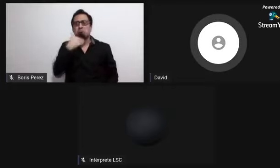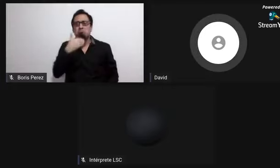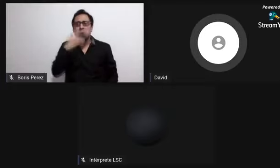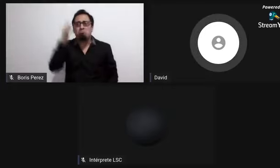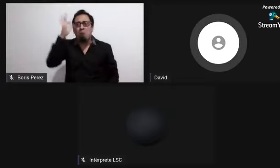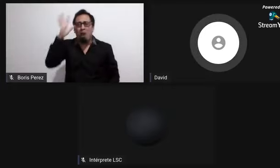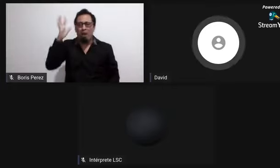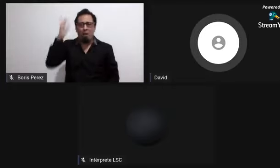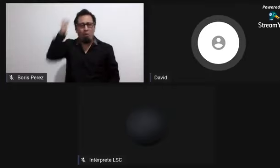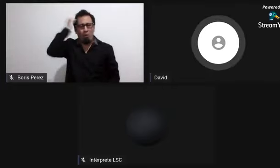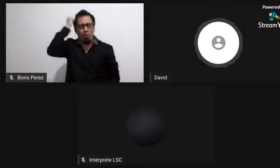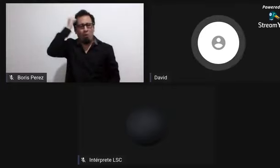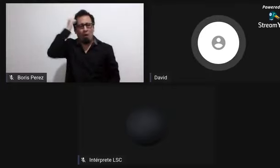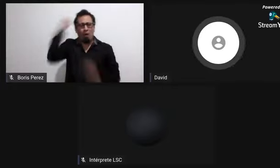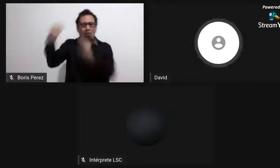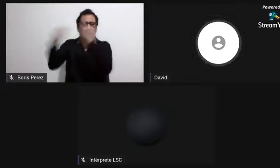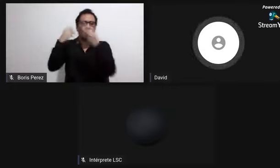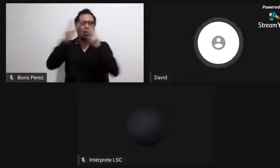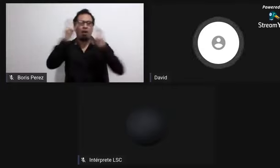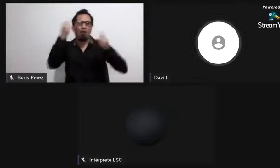Voy a dar un